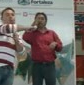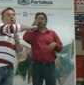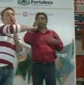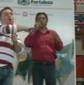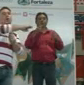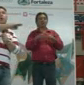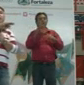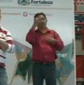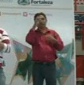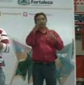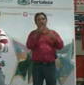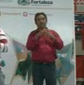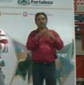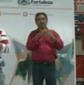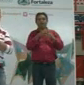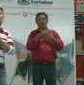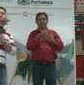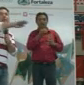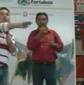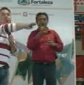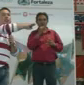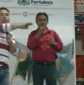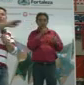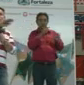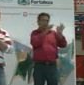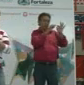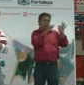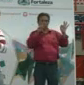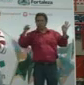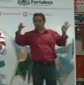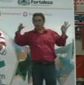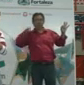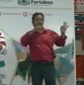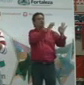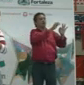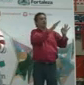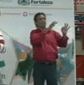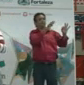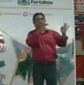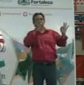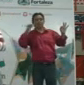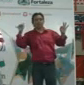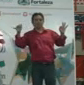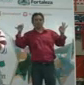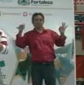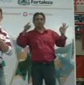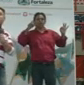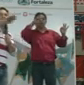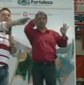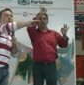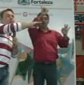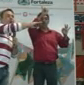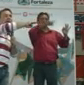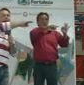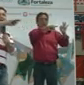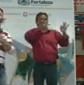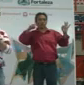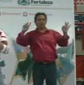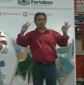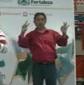seguinte: olha, está em ordem alfabética, X, Y, horizontal